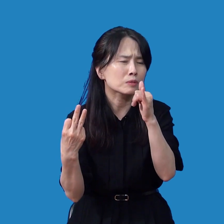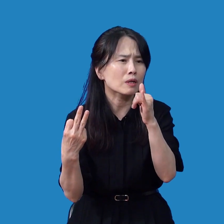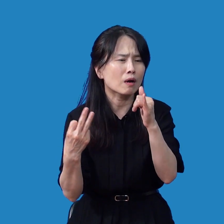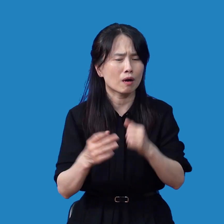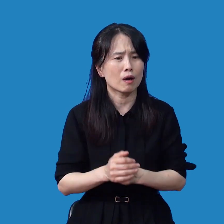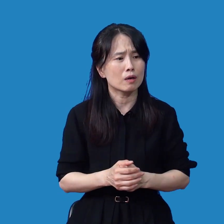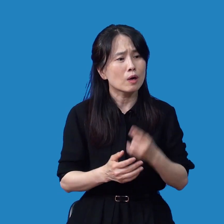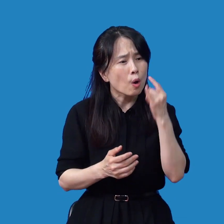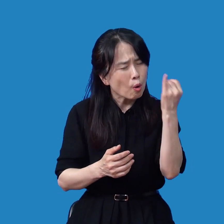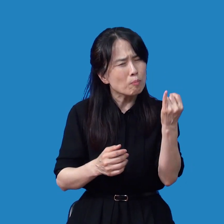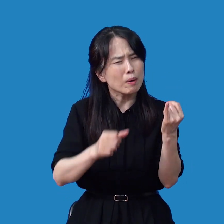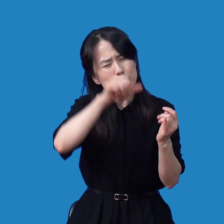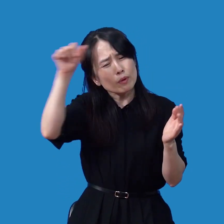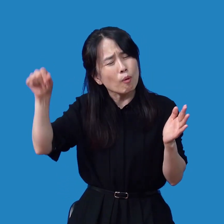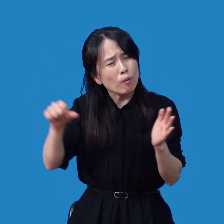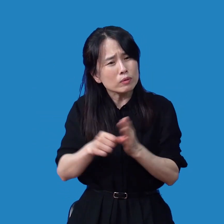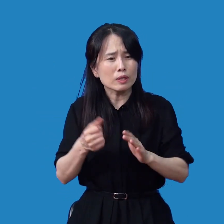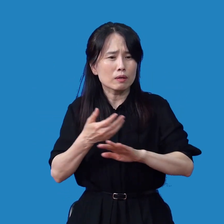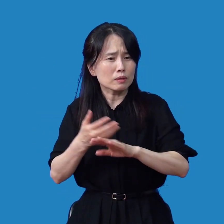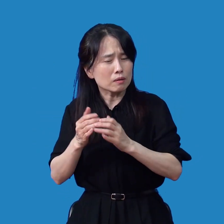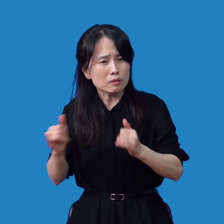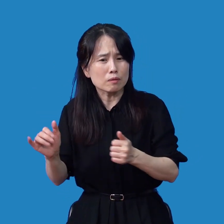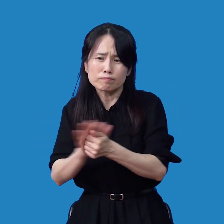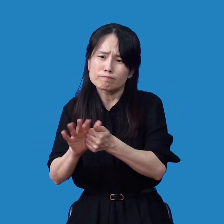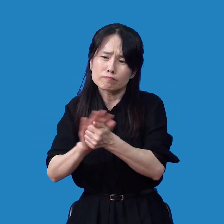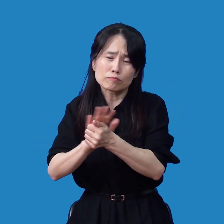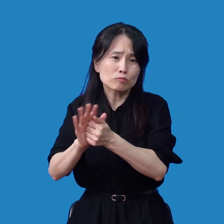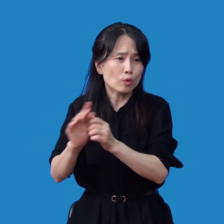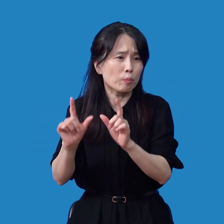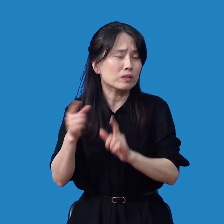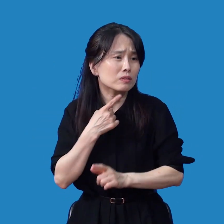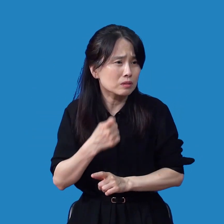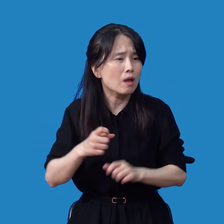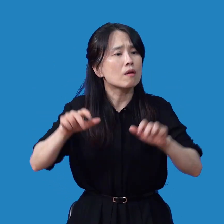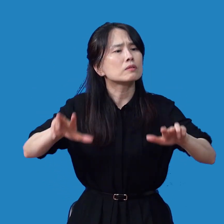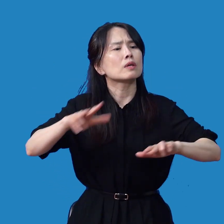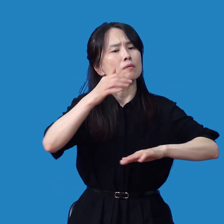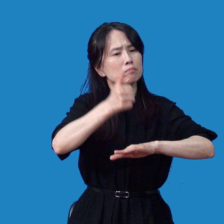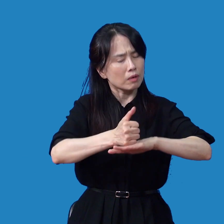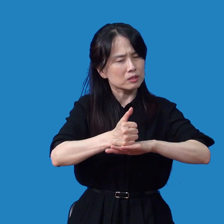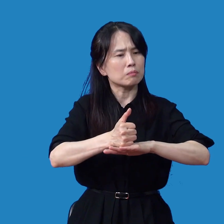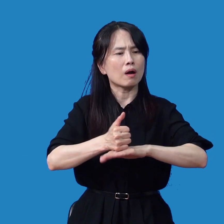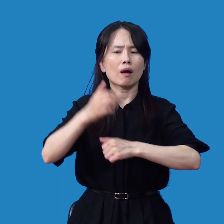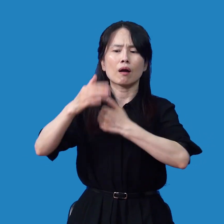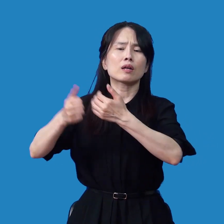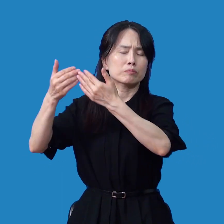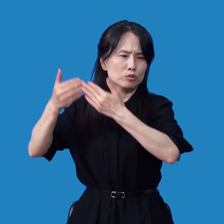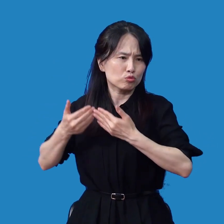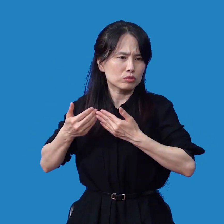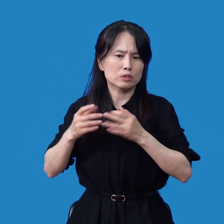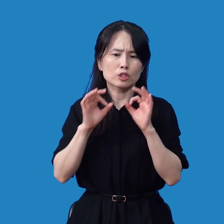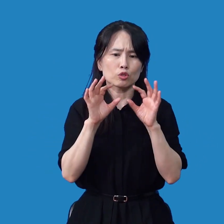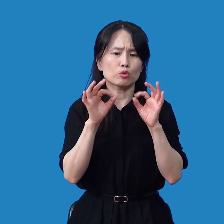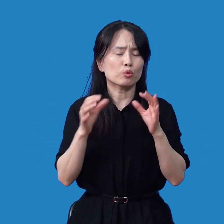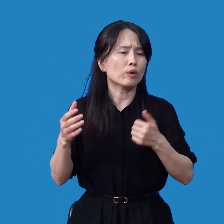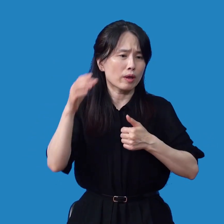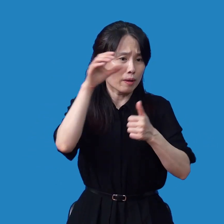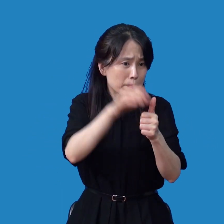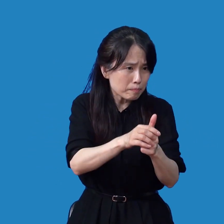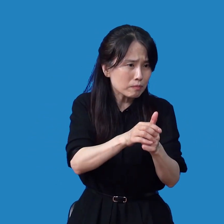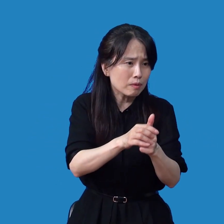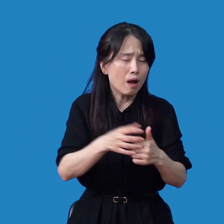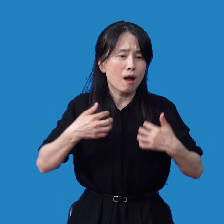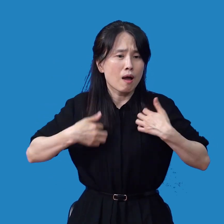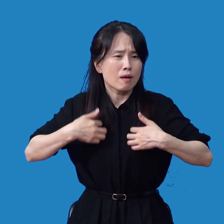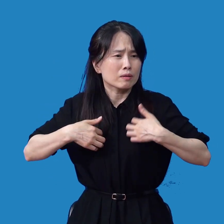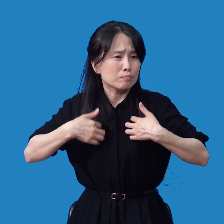선한 영향을 미치면서 사셨잖아요. 이제 마지막 하나님이 주신 이 선교의 사명을, 이 사역의